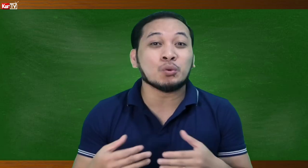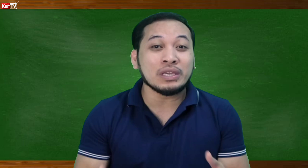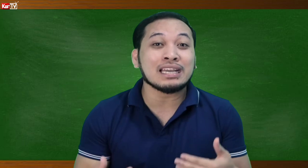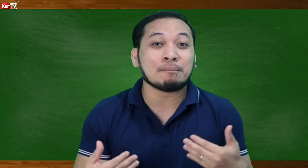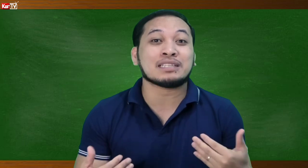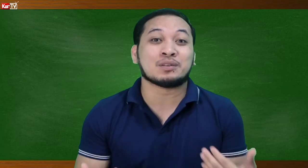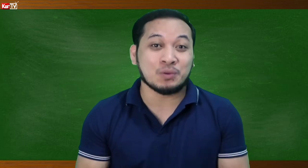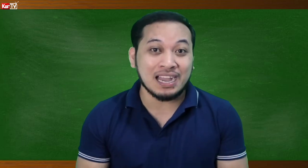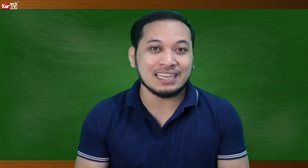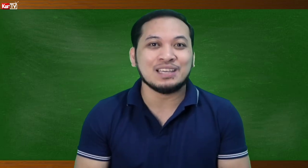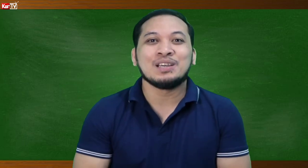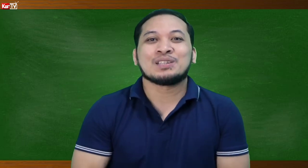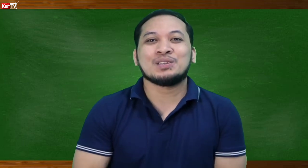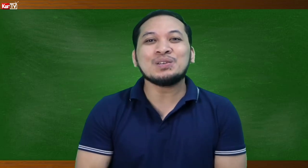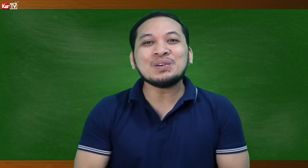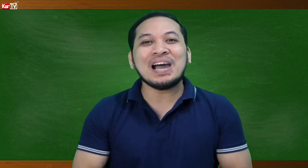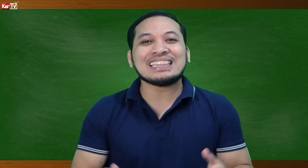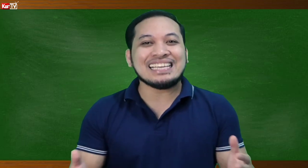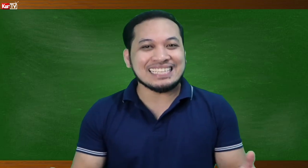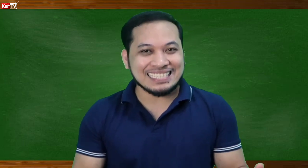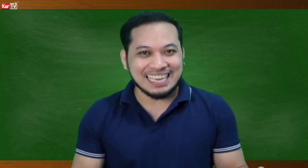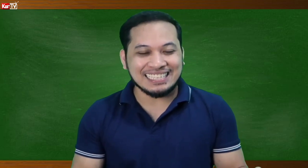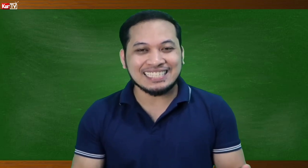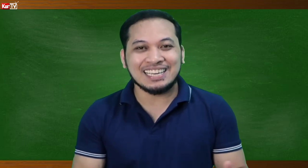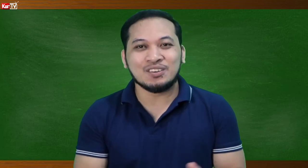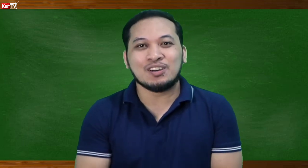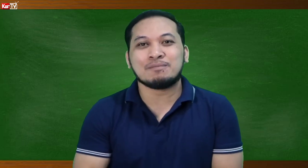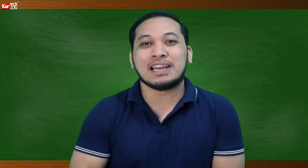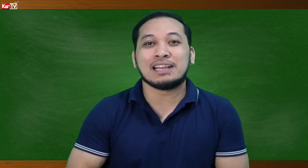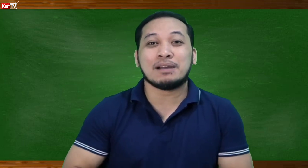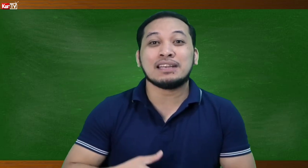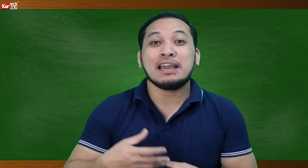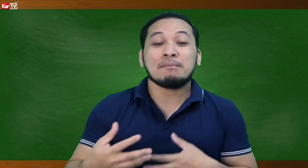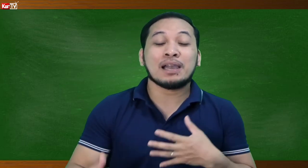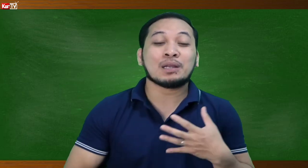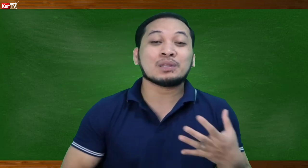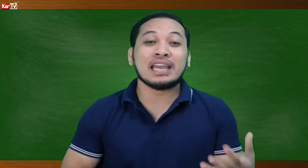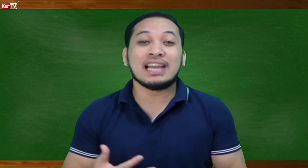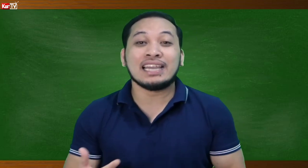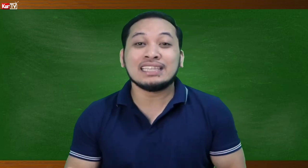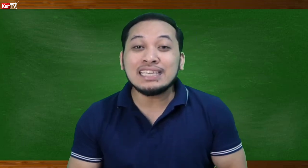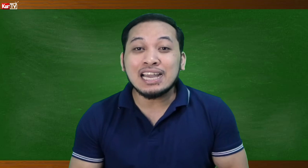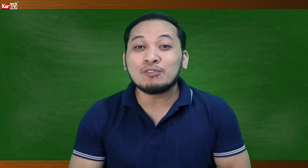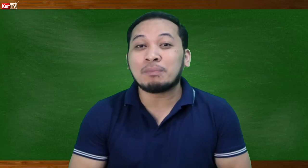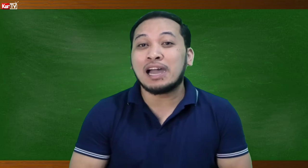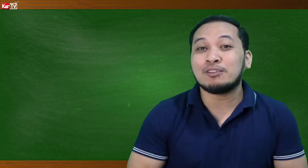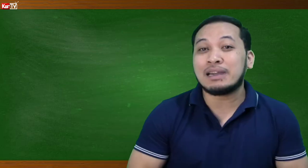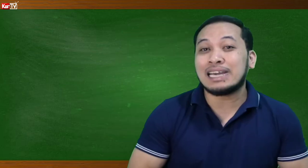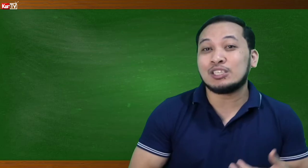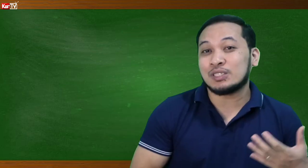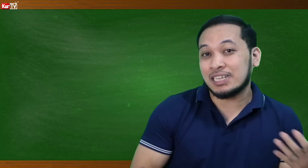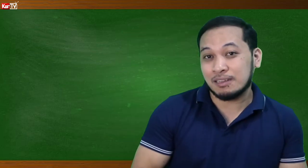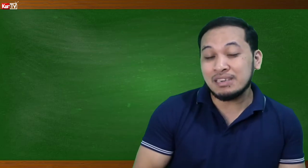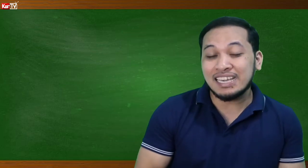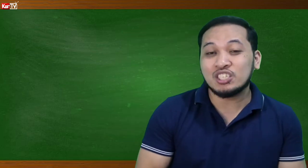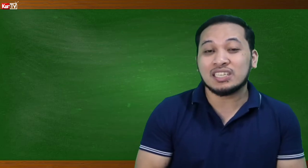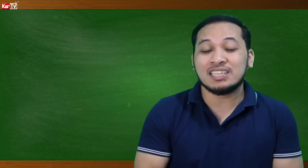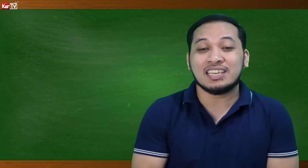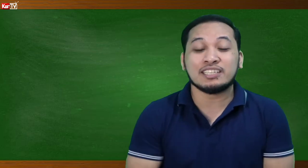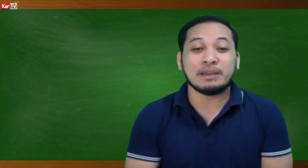tuwing Kapaskuhan? So yun yung ating isesenyas ngayon para naman magkaroon tayo ng idea kung paano ba natin yun sasabihin just in case meron